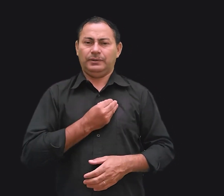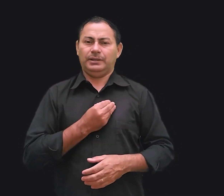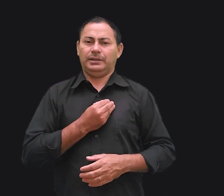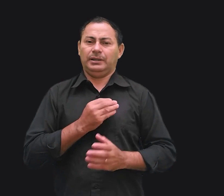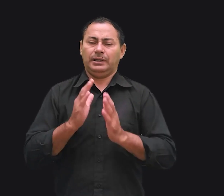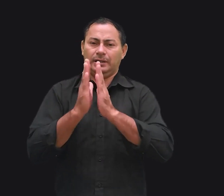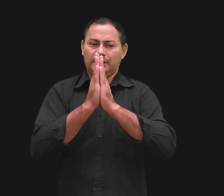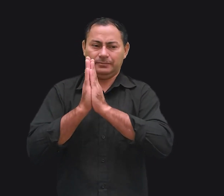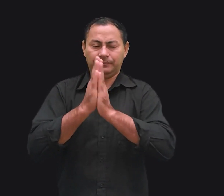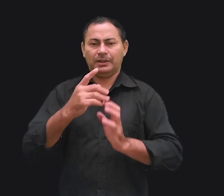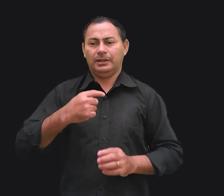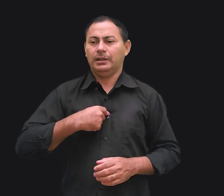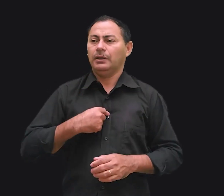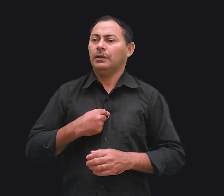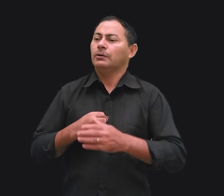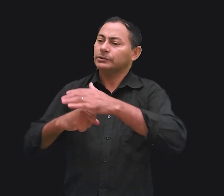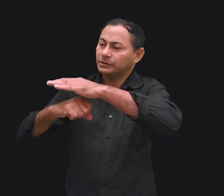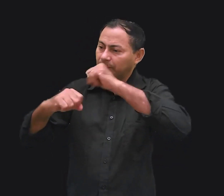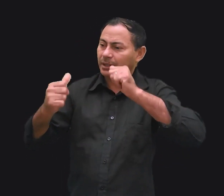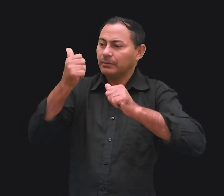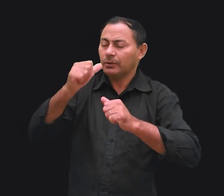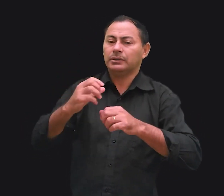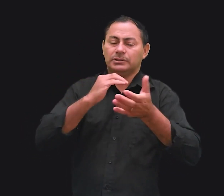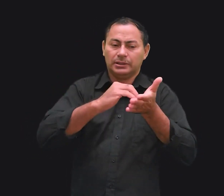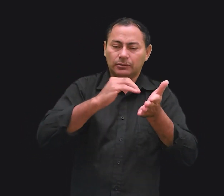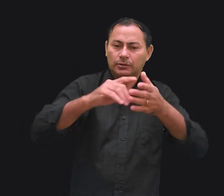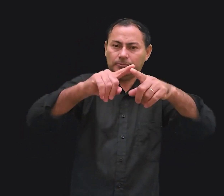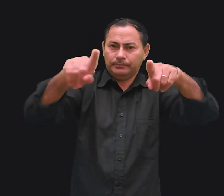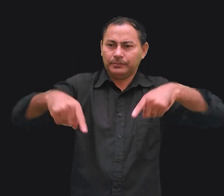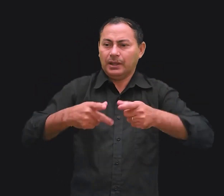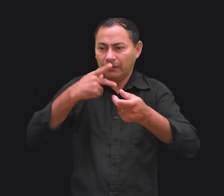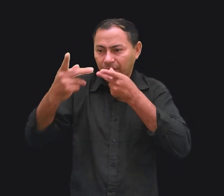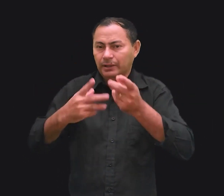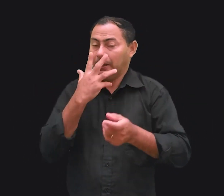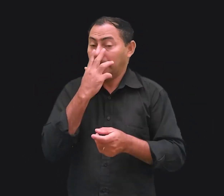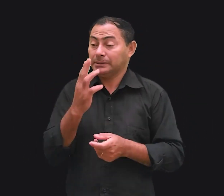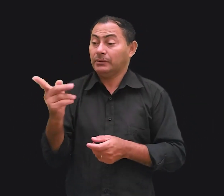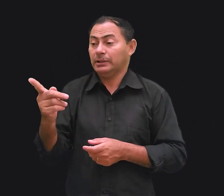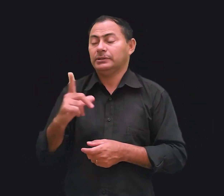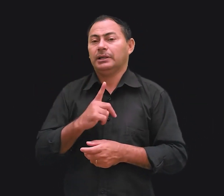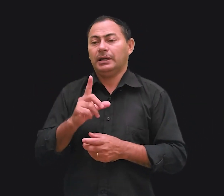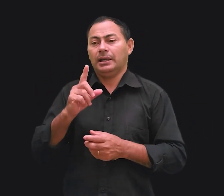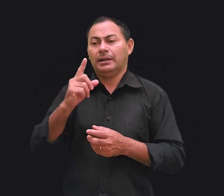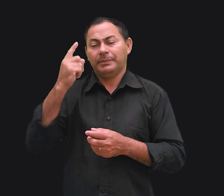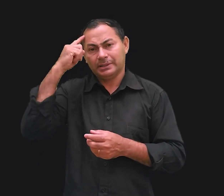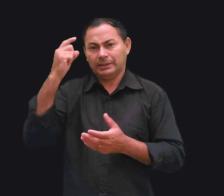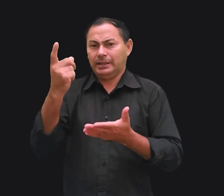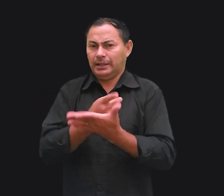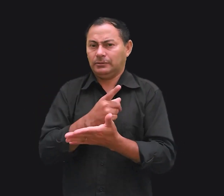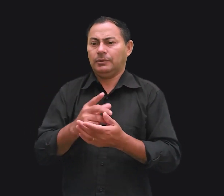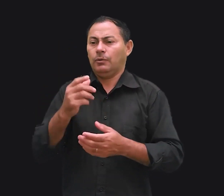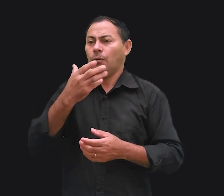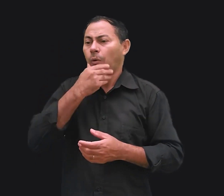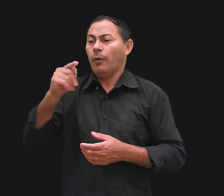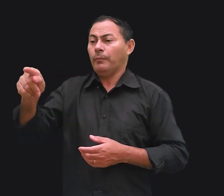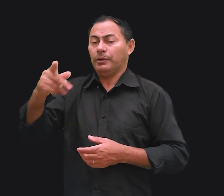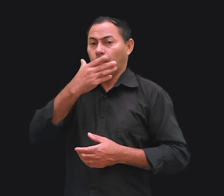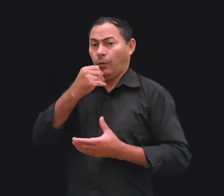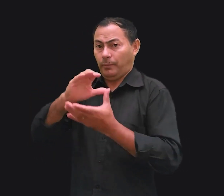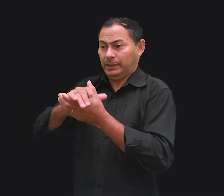espiritual. Então eu chamei aquela mulher em meu escritório e disse que achava que ela tinha se enganado e que o marido dela